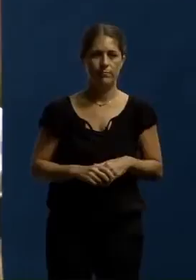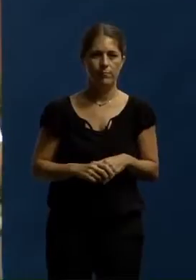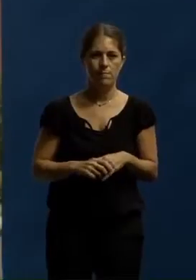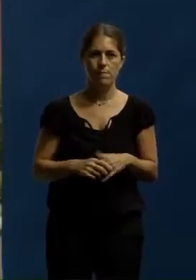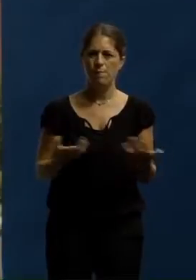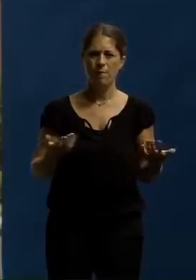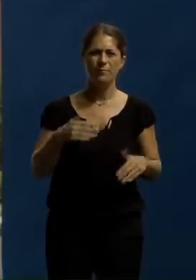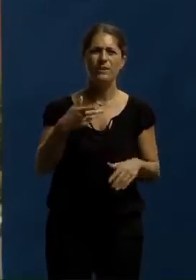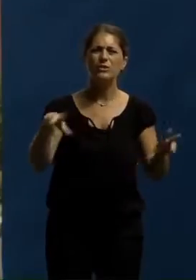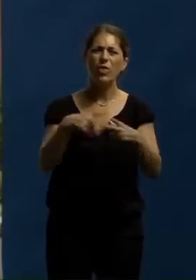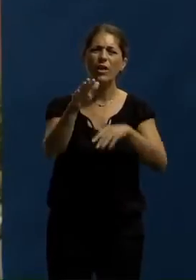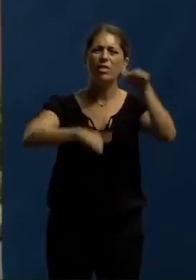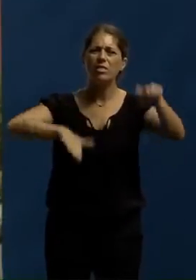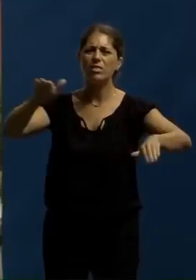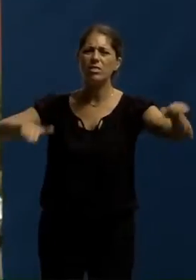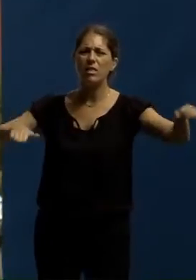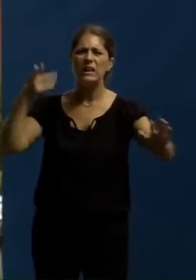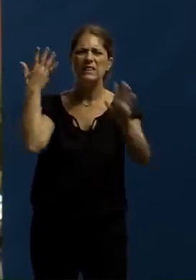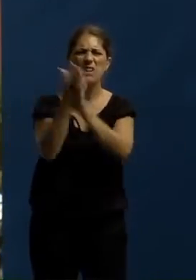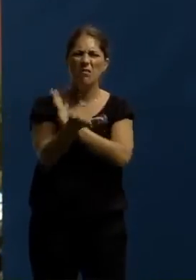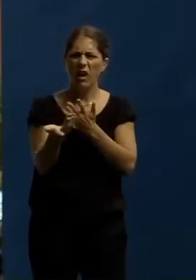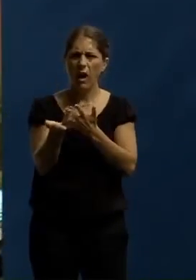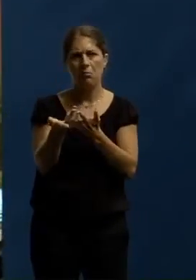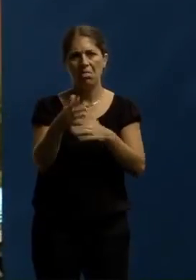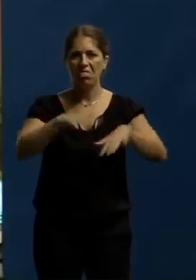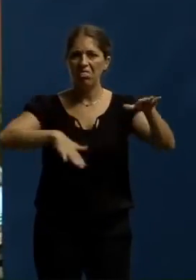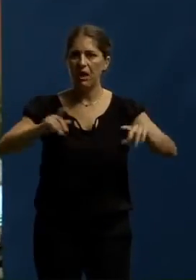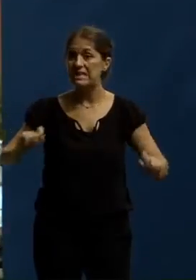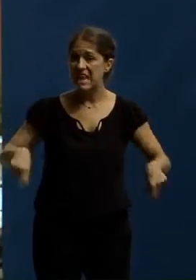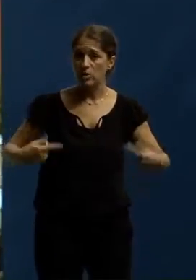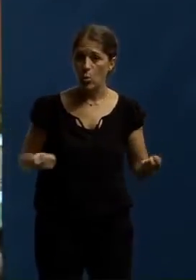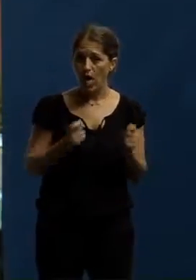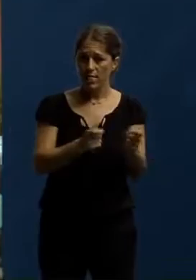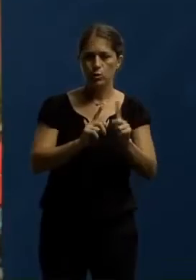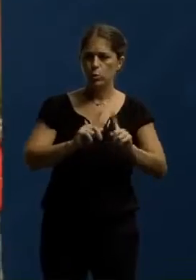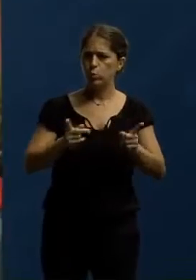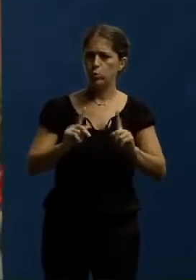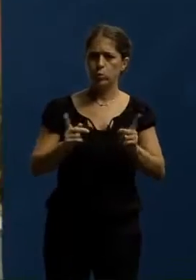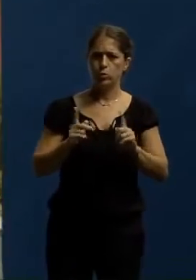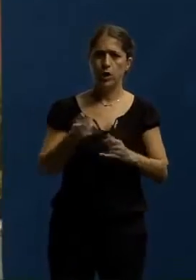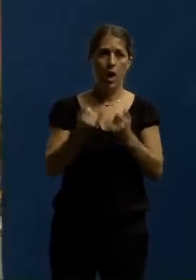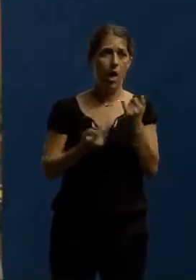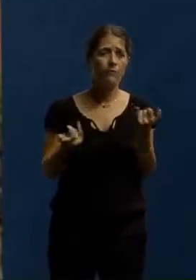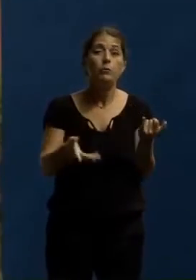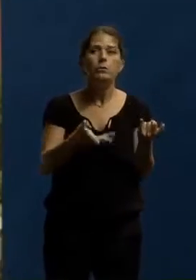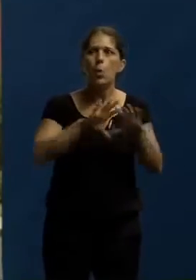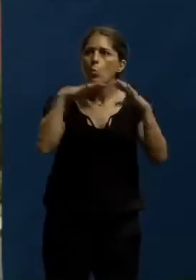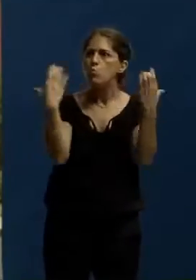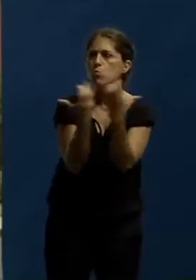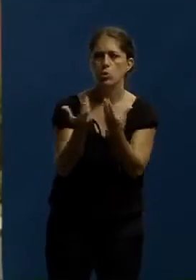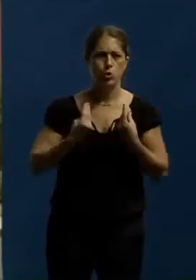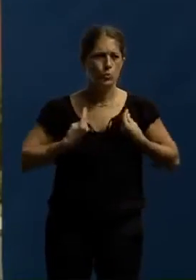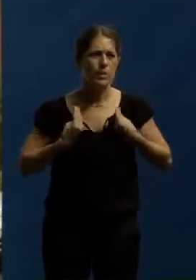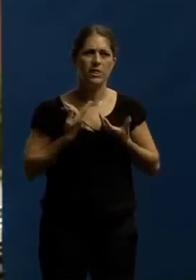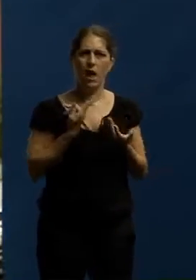As desigualdades sociais non son desigualdades naturais. As desigualdades sociais, o que pasa na vida, o que pasa no mundo no que